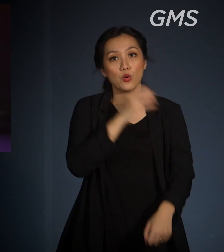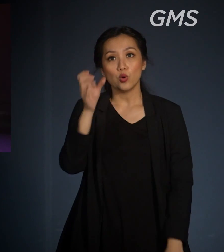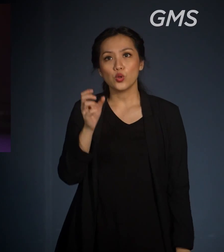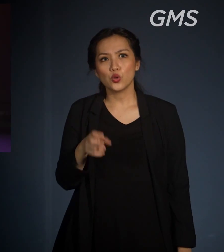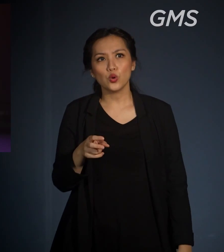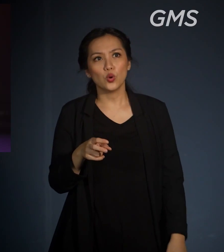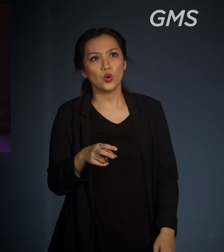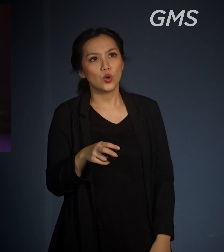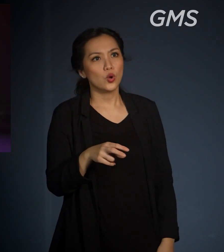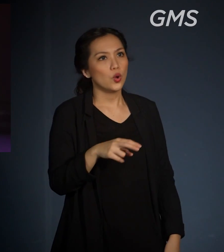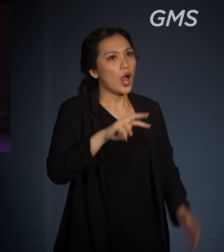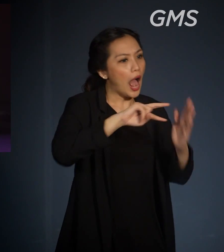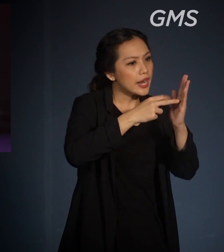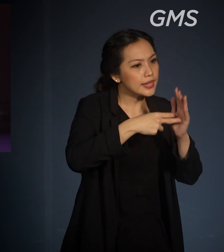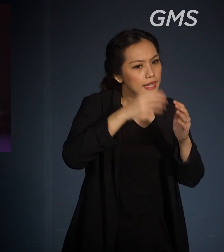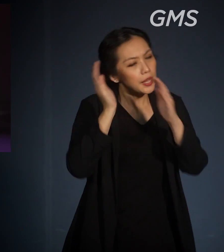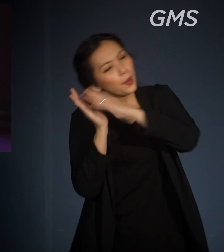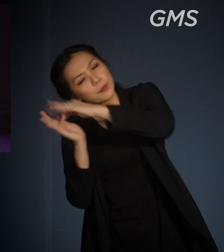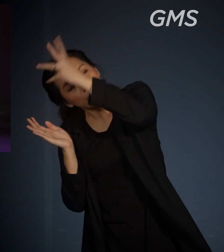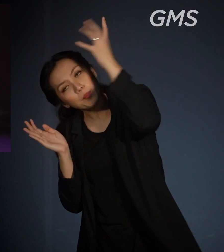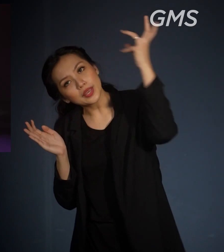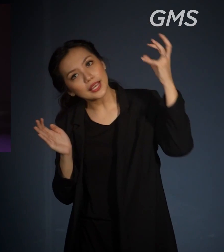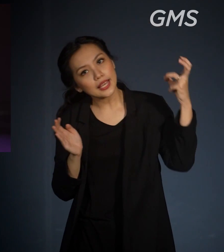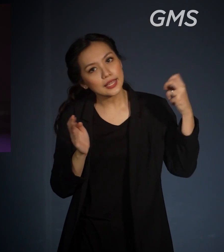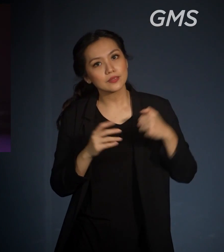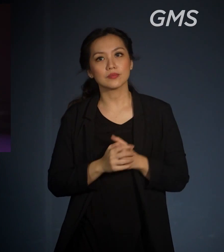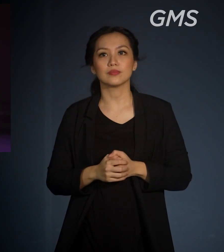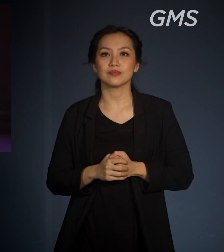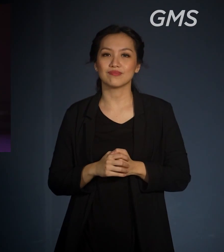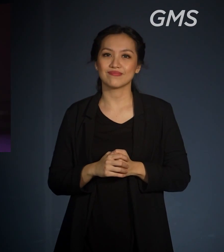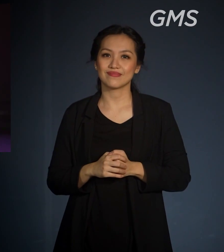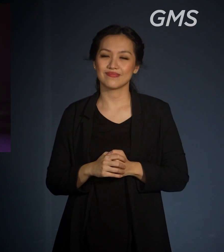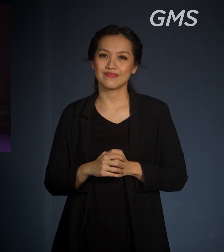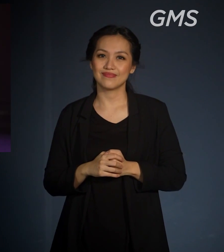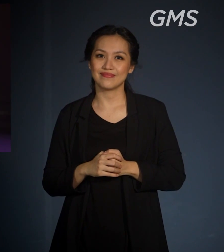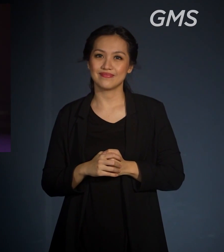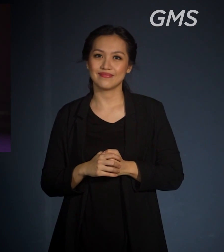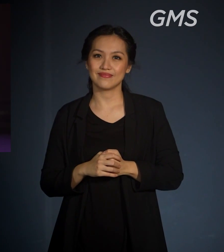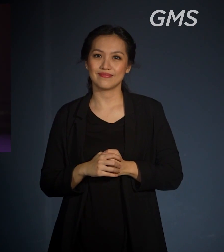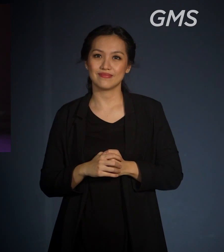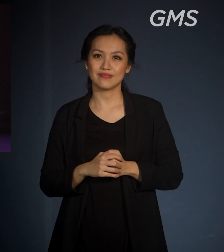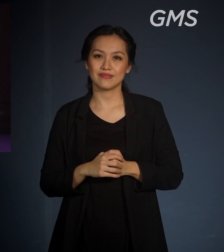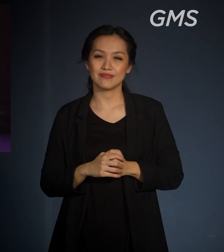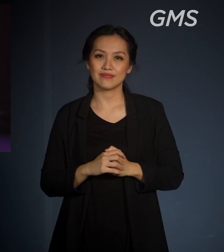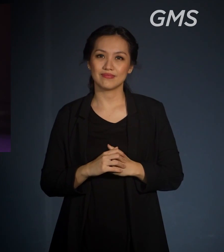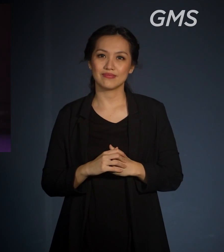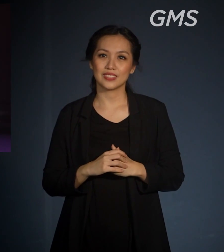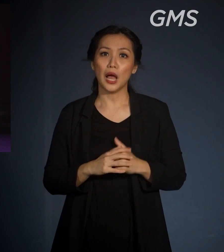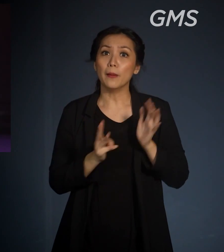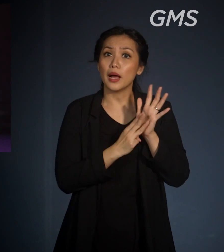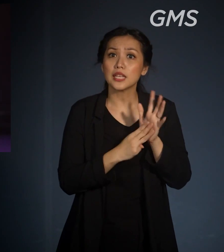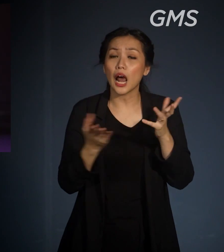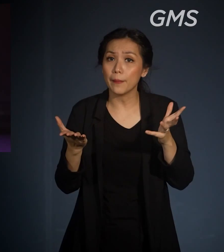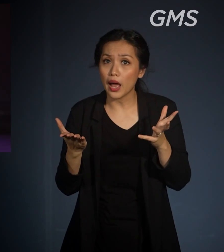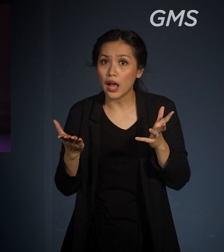Dan apa yang terjadi, saudara? Dia nggak mungkin bisa jadi penguasa, dapat